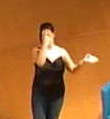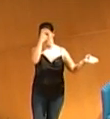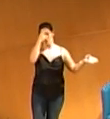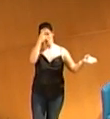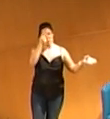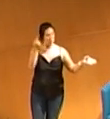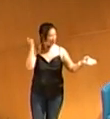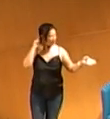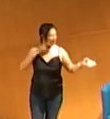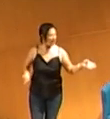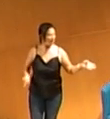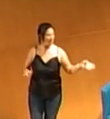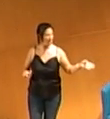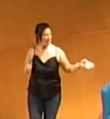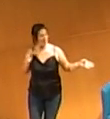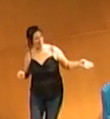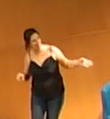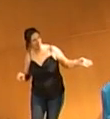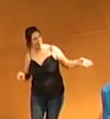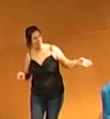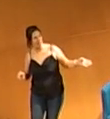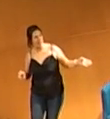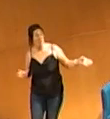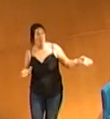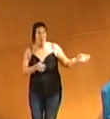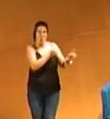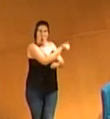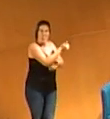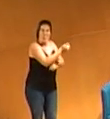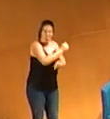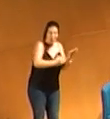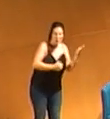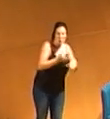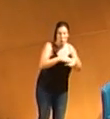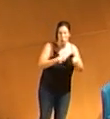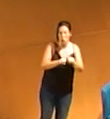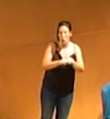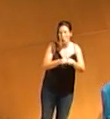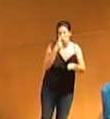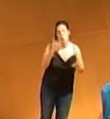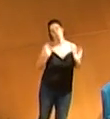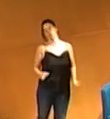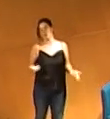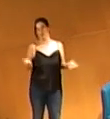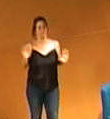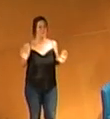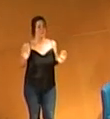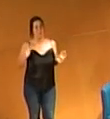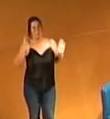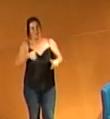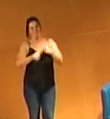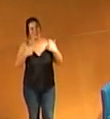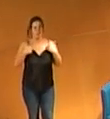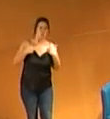planté, mais ce qu'ils écrivent de leur vie maintenant et de leur sœur, je me dis, je me suis pas complètement plantée. Voilà. Mais